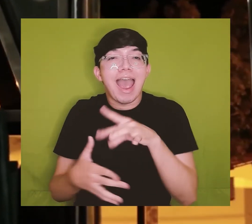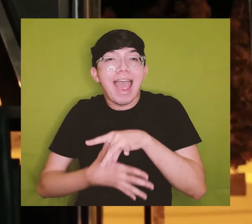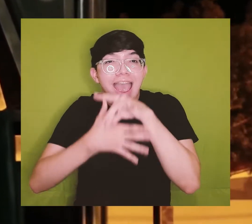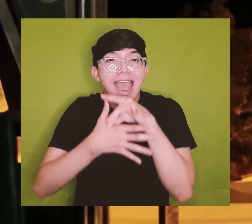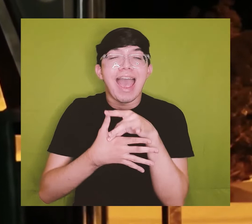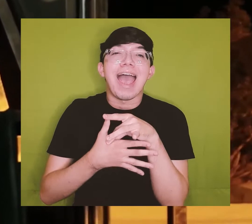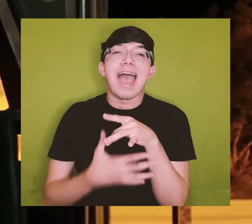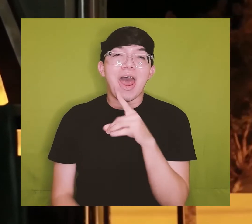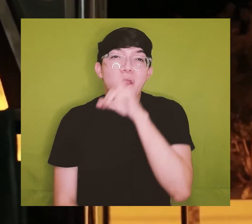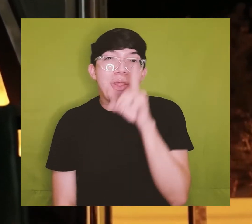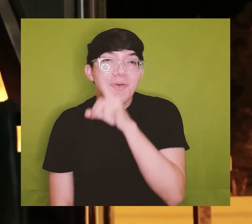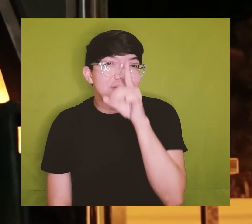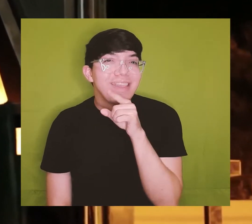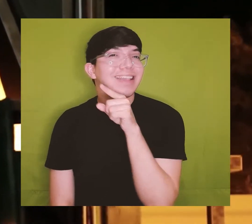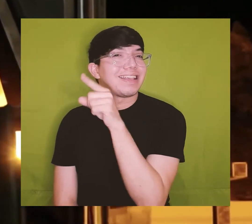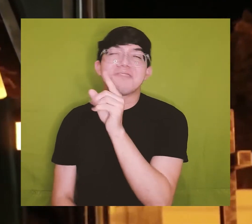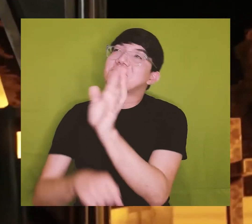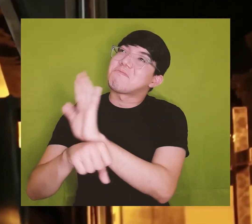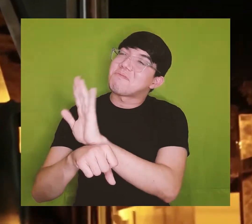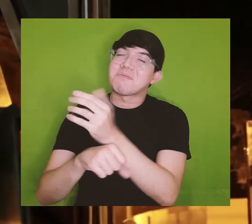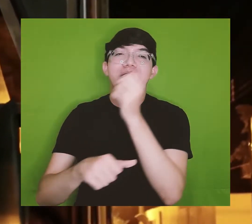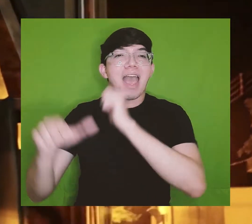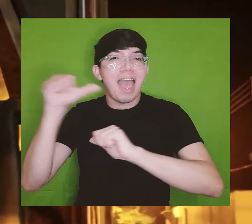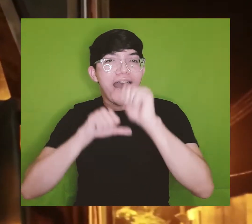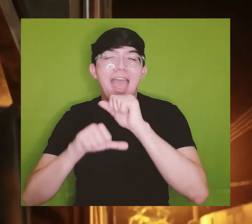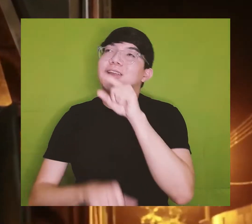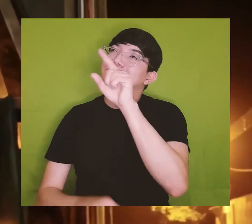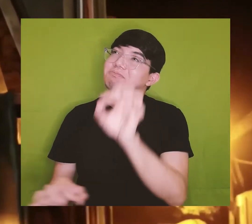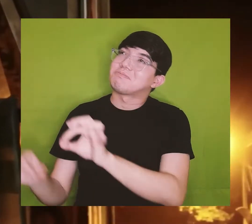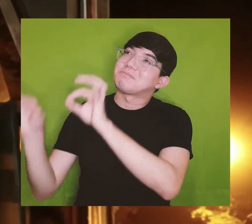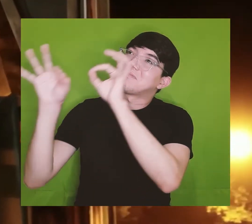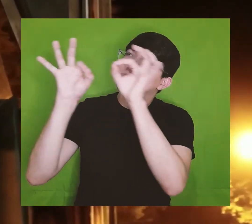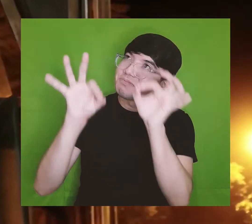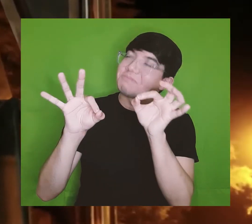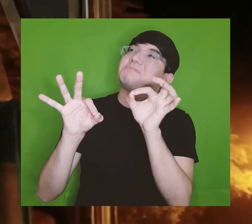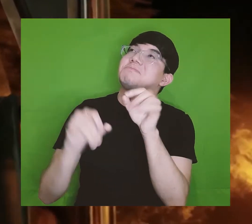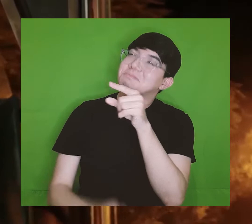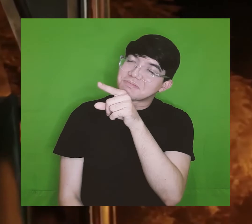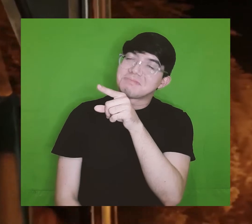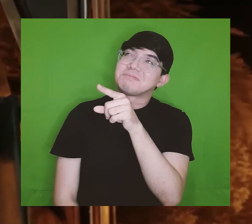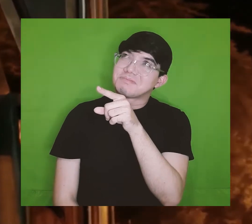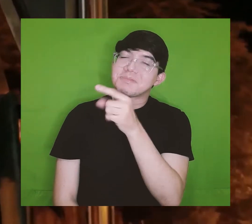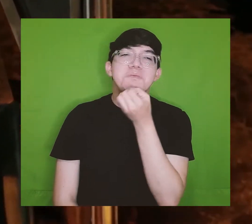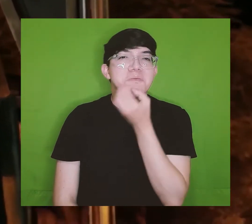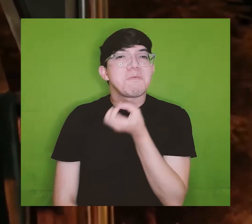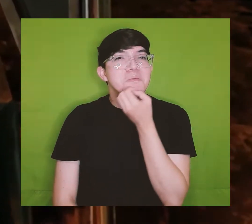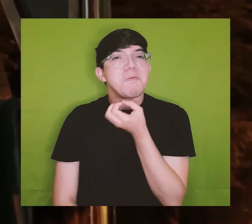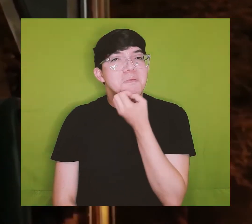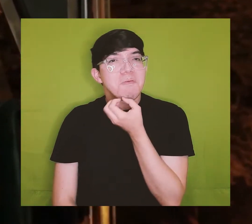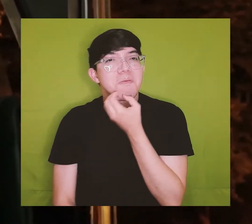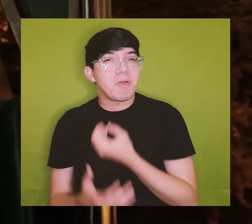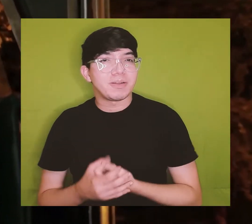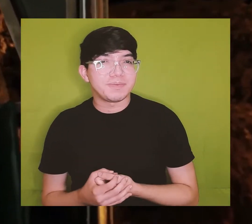Estão tocando um sambão no domingo e tomando aquela cerveja. É isso mesmo. E eu acho, é isso, assim, é uma coisa, e